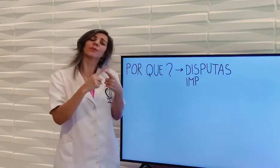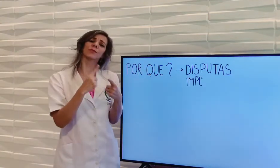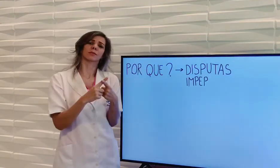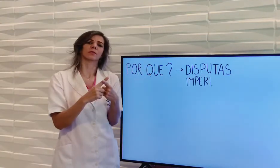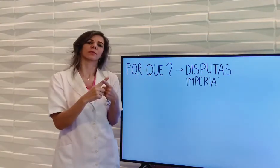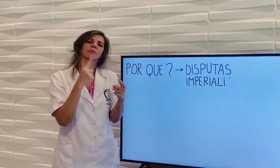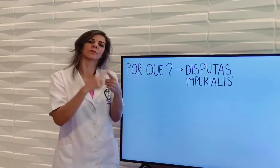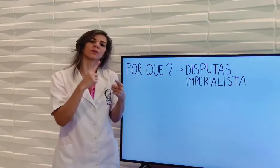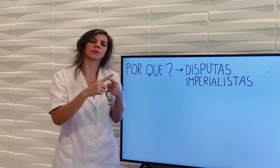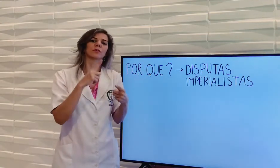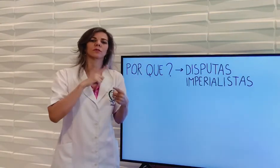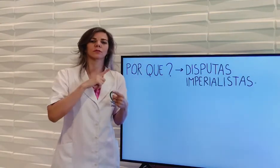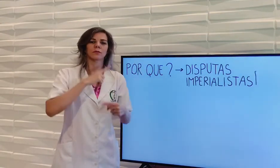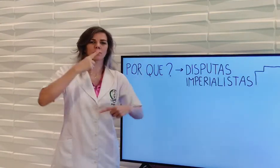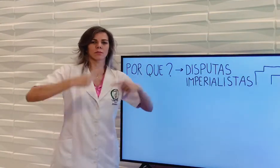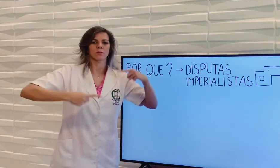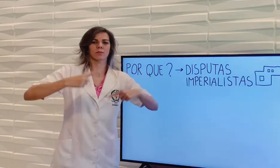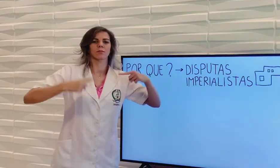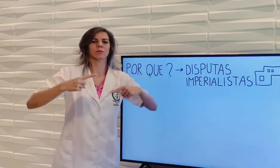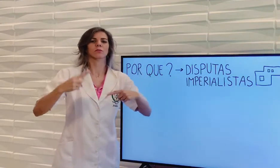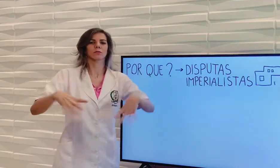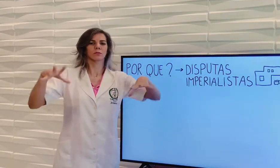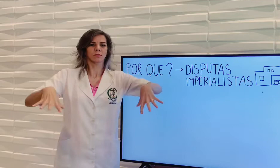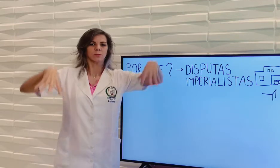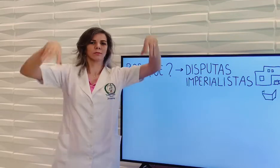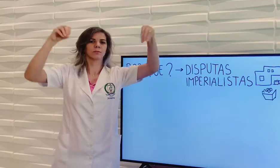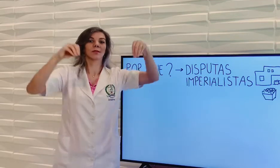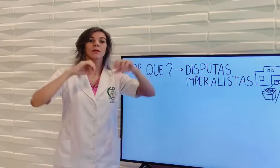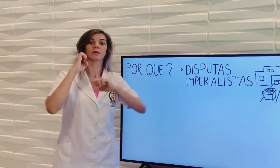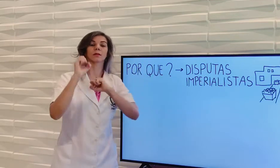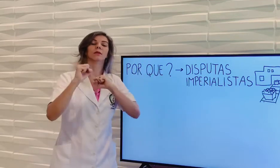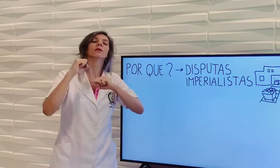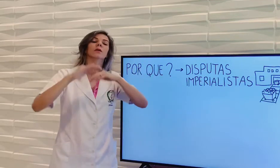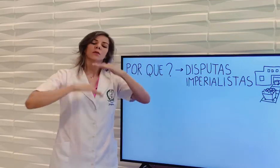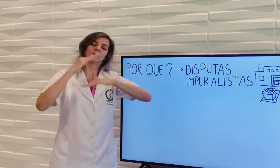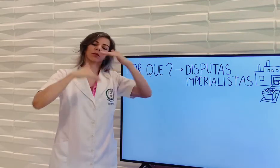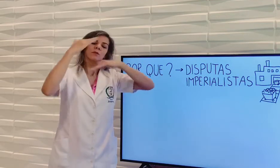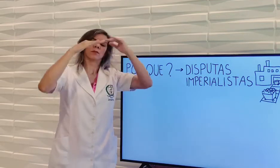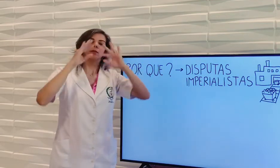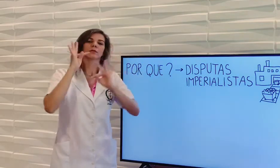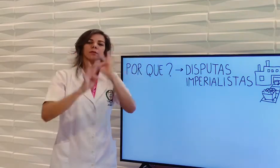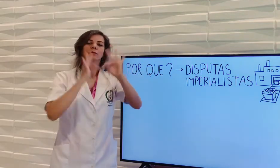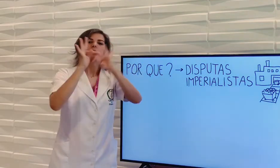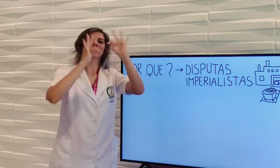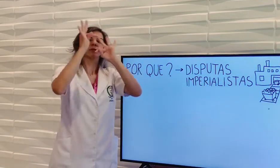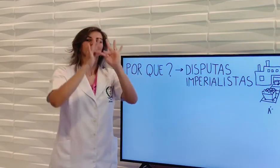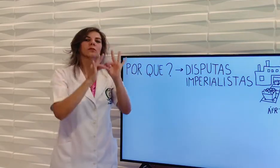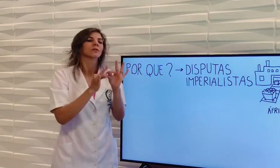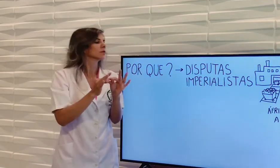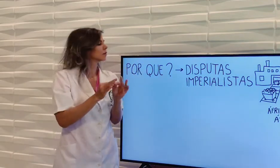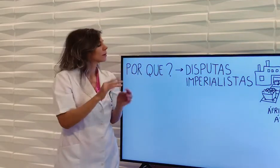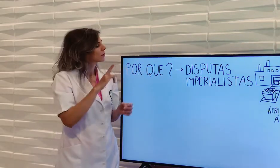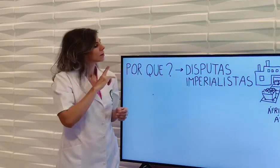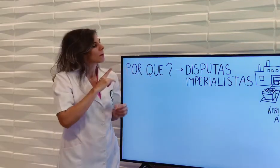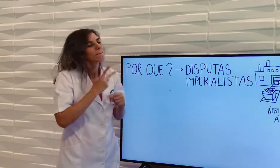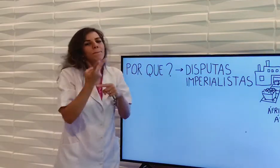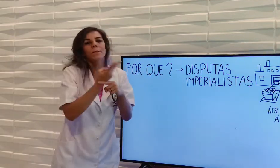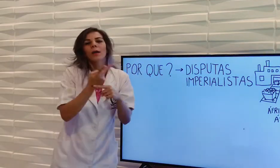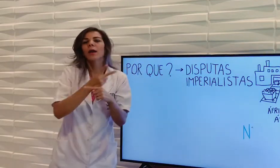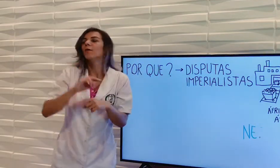disputas imperialistas. Com a industrialização, as potências europeias buscavam por matéria-prima na África e na Ásia, exercendo